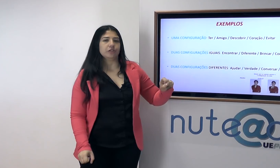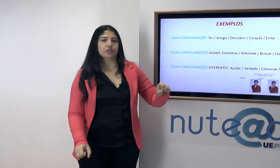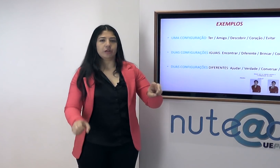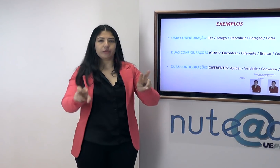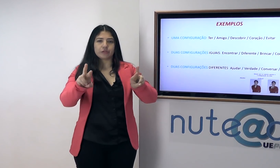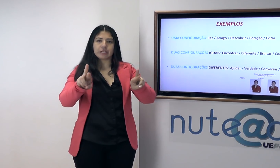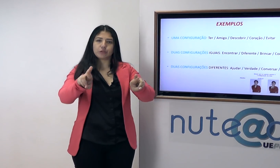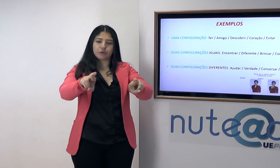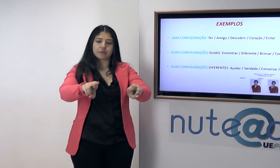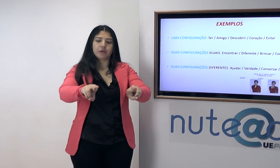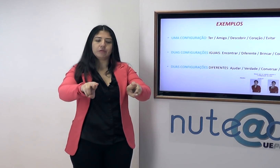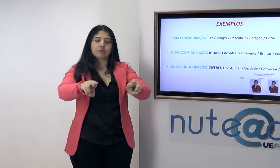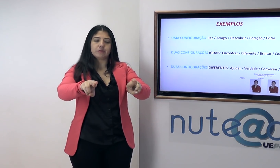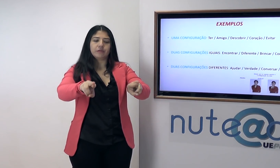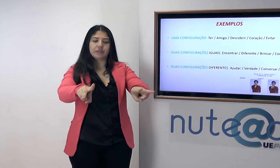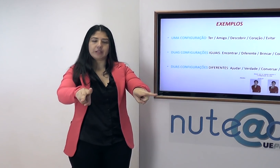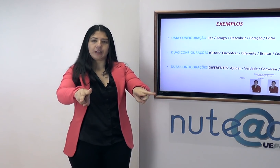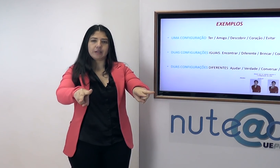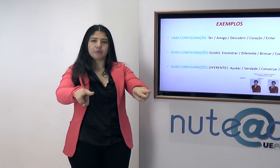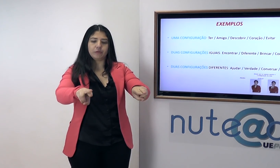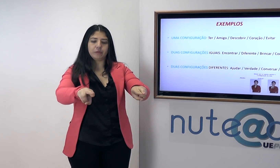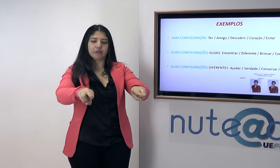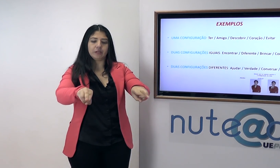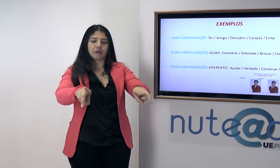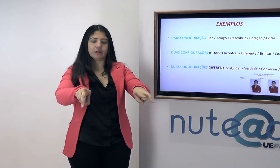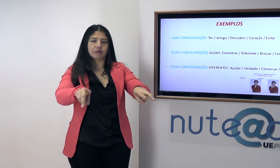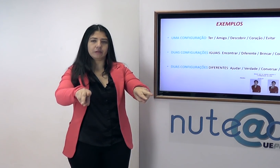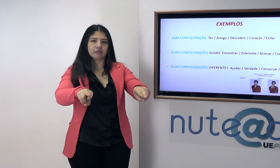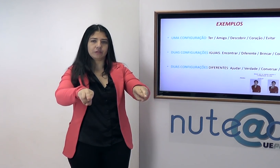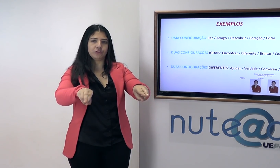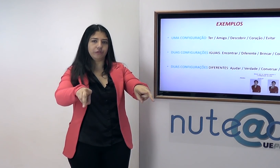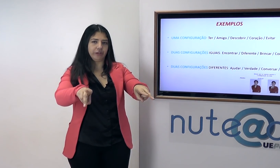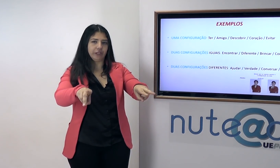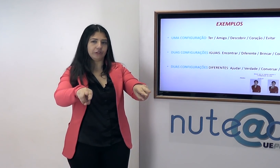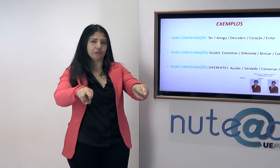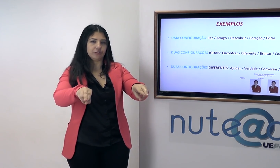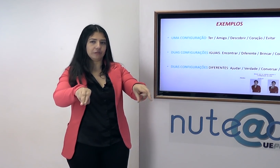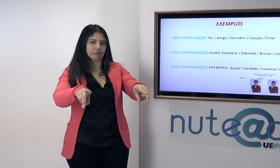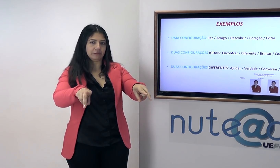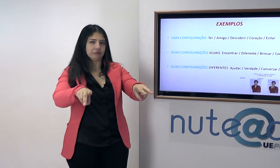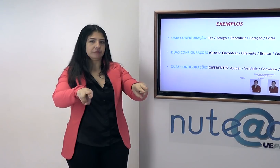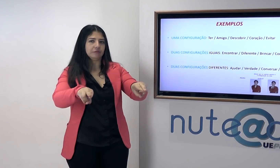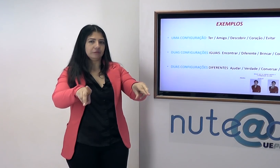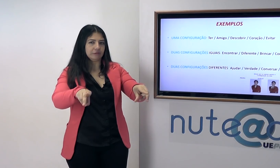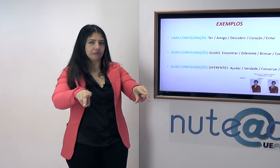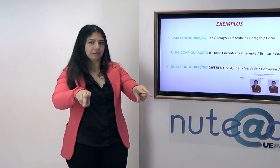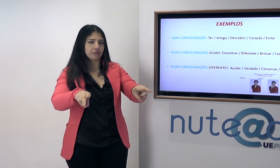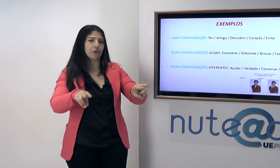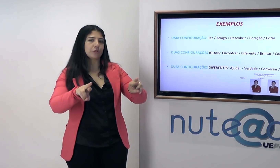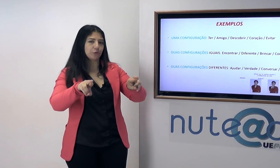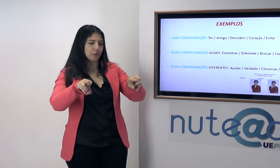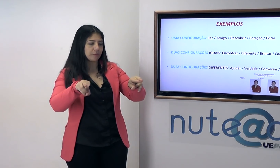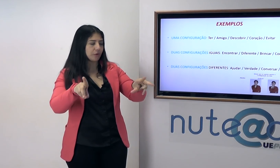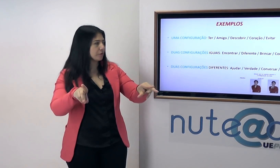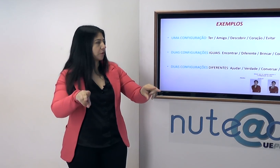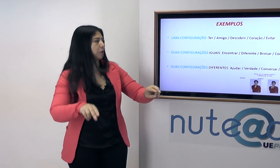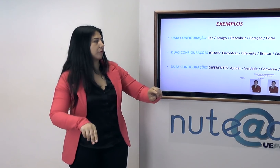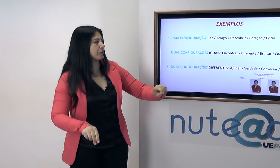Diferente. Eu vou usar as duas mãos e fazer esse movimento aqui, ó. Diferente. São as duas mãos com a